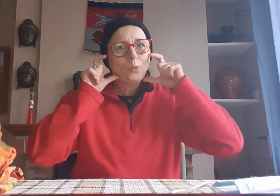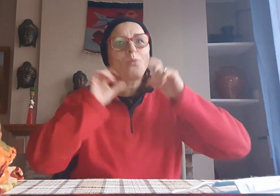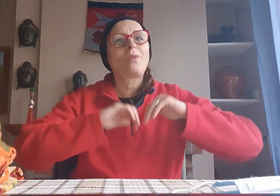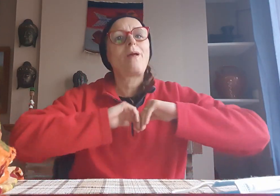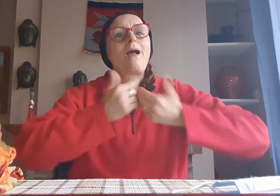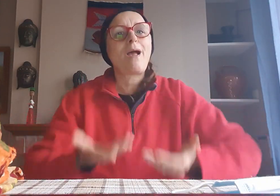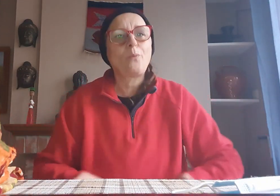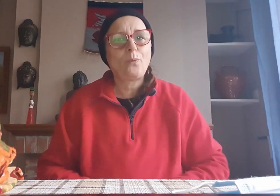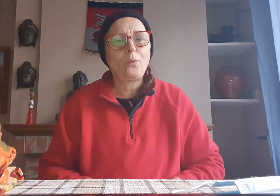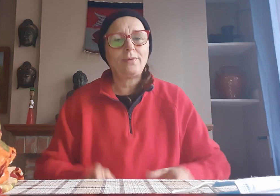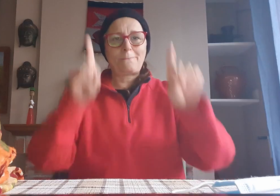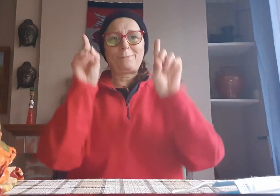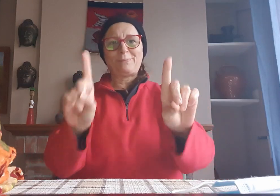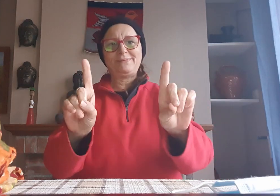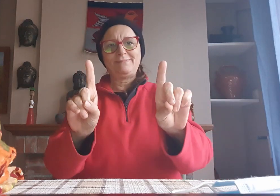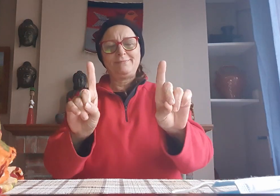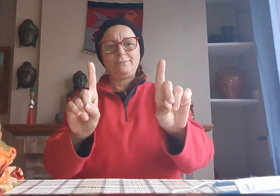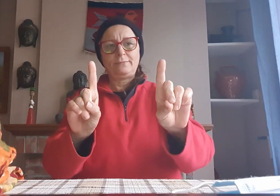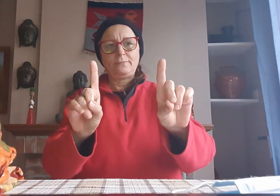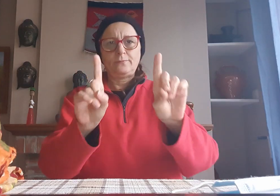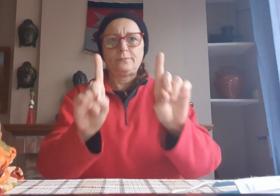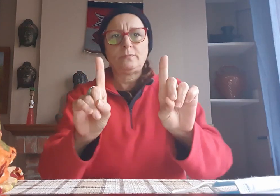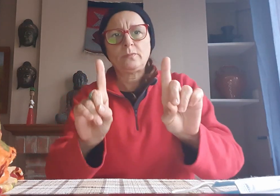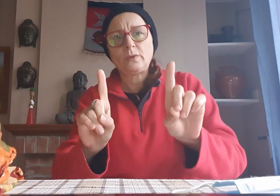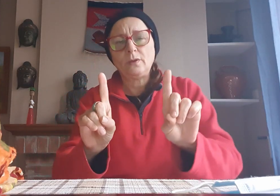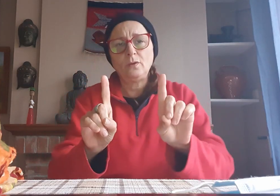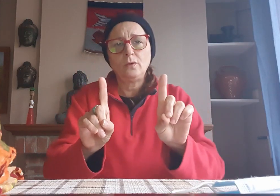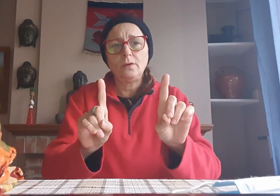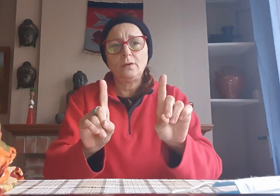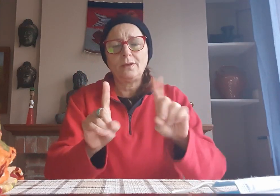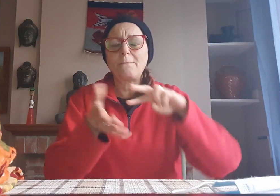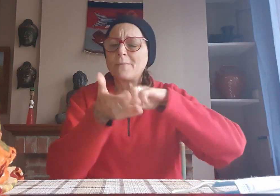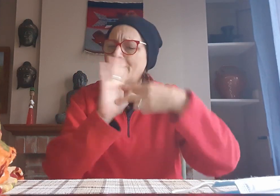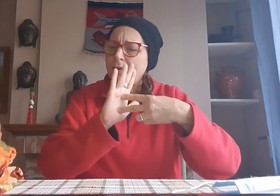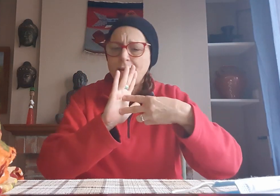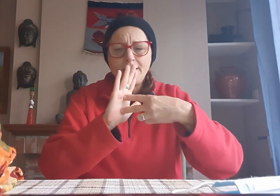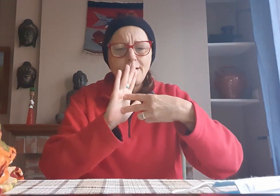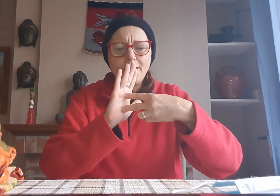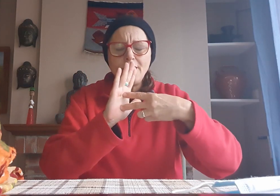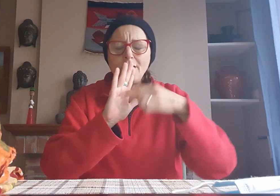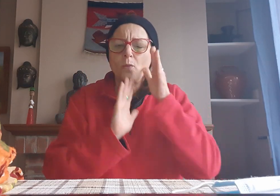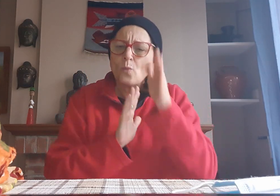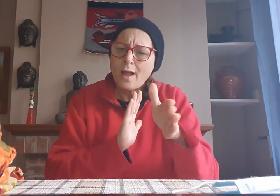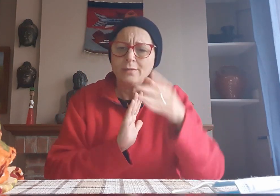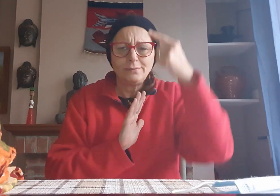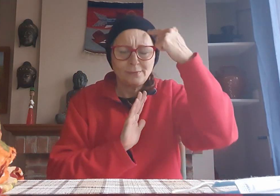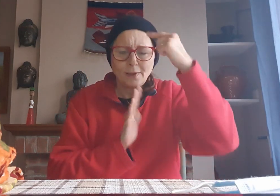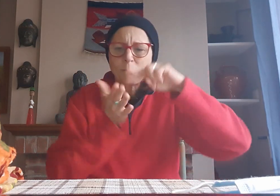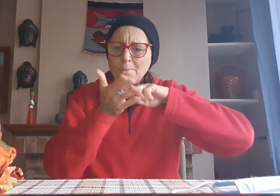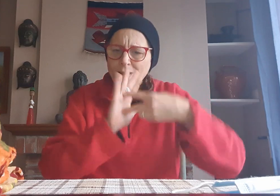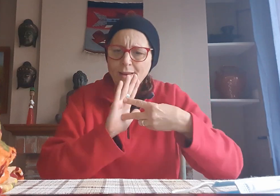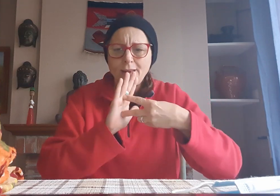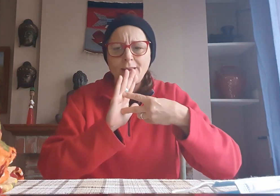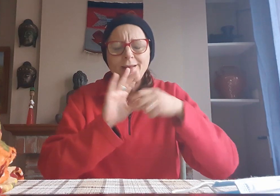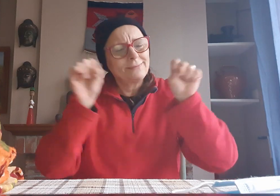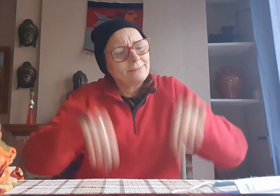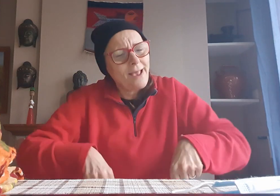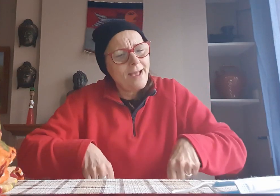Vale, vamos a ver la otra. Mi estrategia es destacar lo mejor de las casas, es decir, las vistas, la calle y la